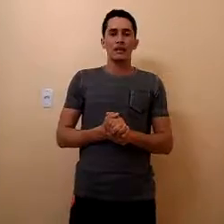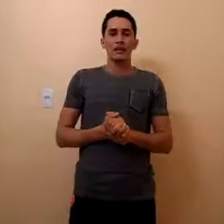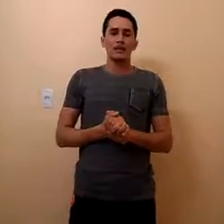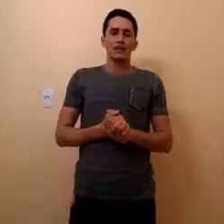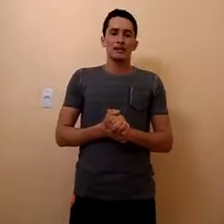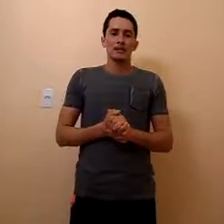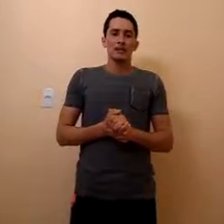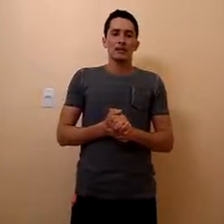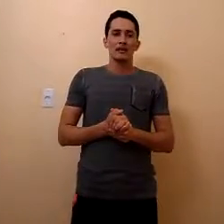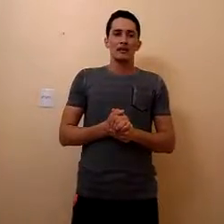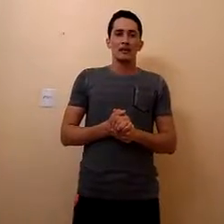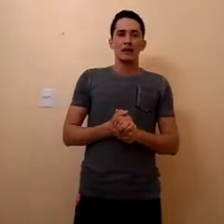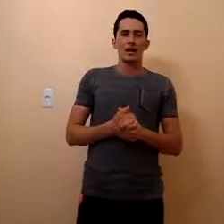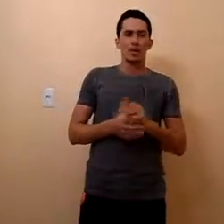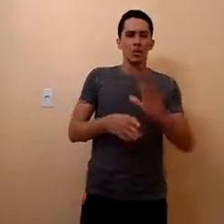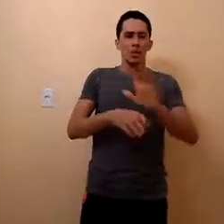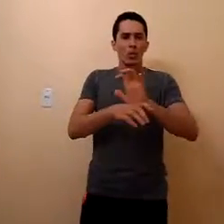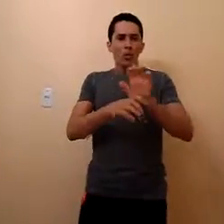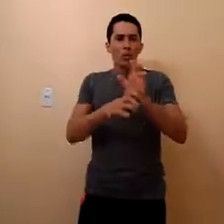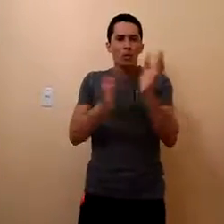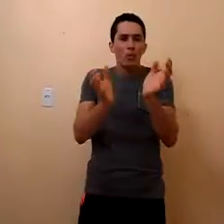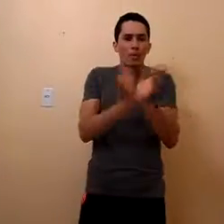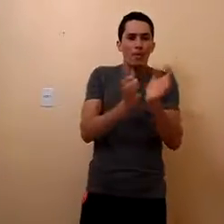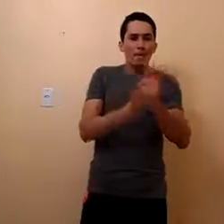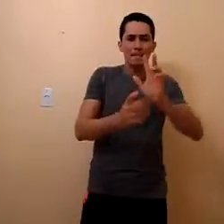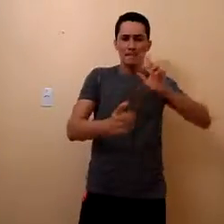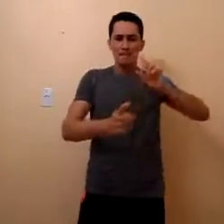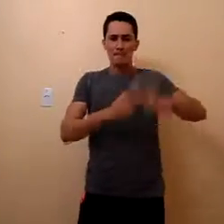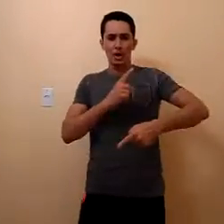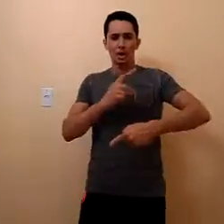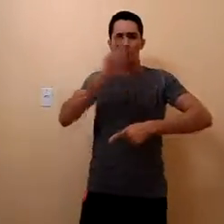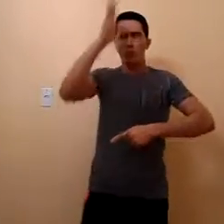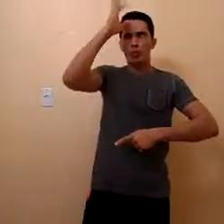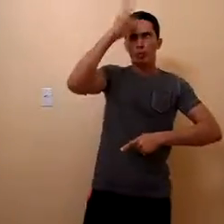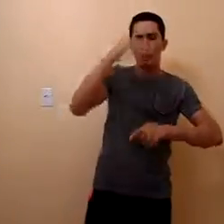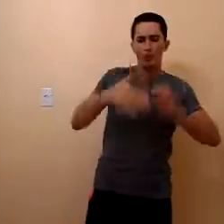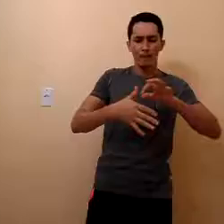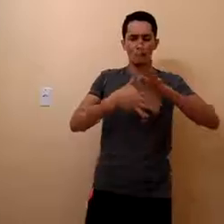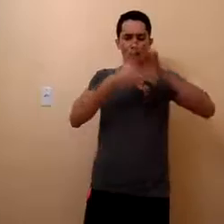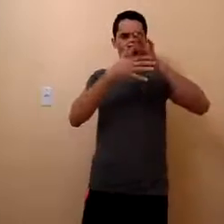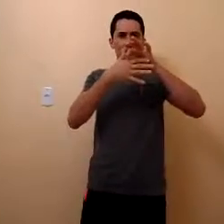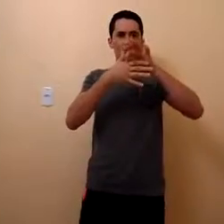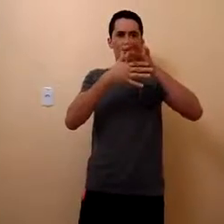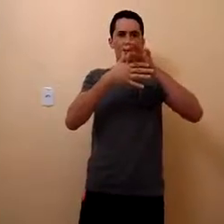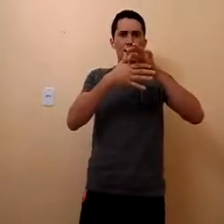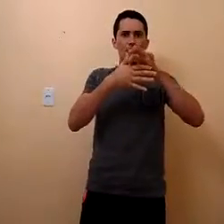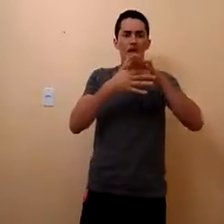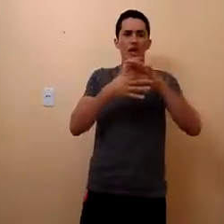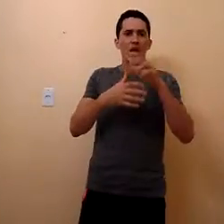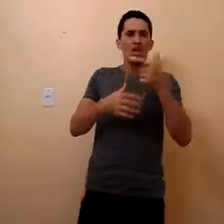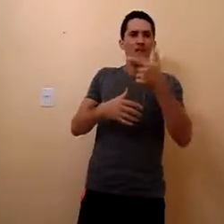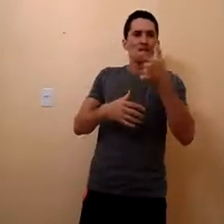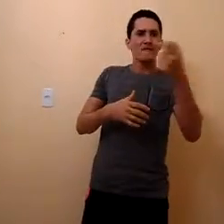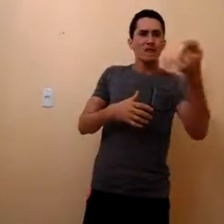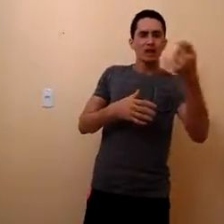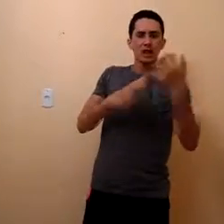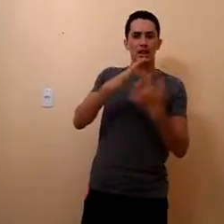A Comissão Europeia barrou a importação de carne de frango, principalmente, de 20 unidades de produção de